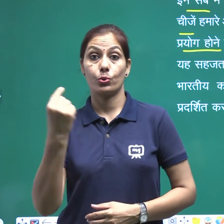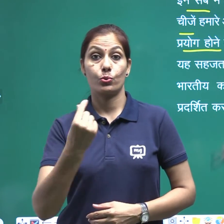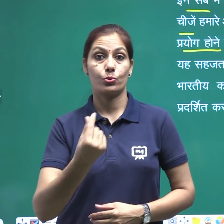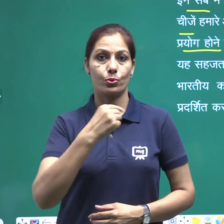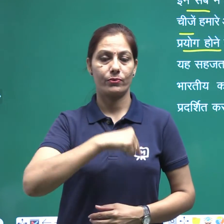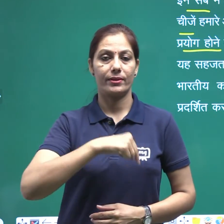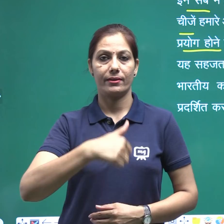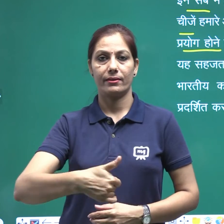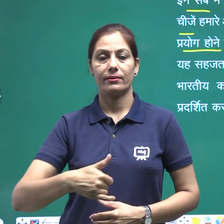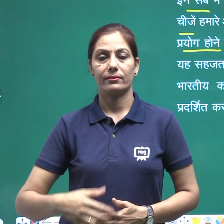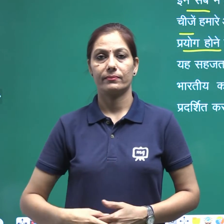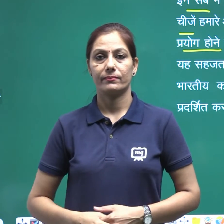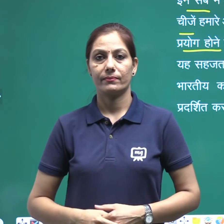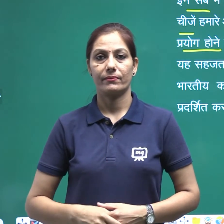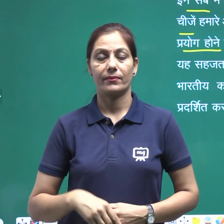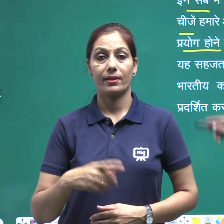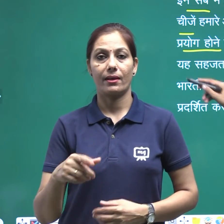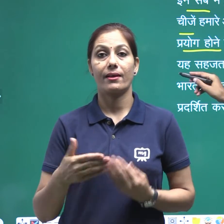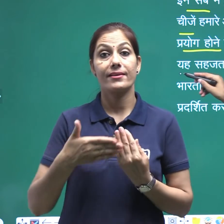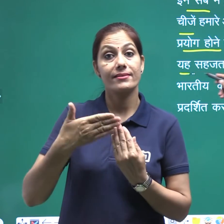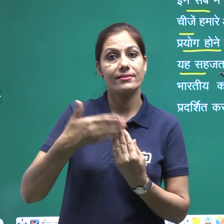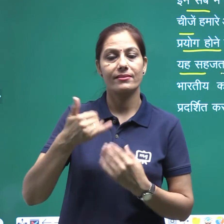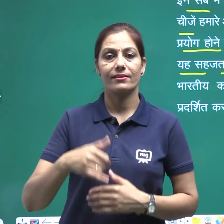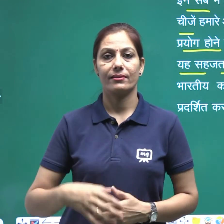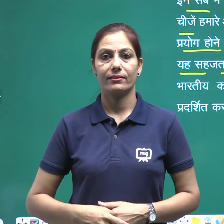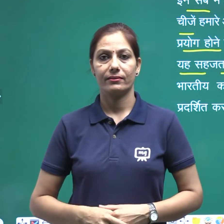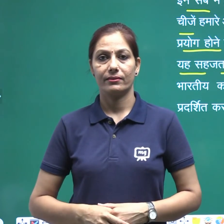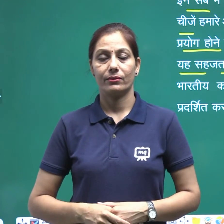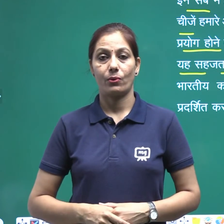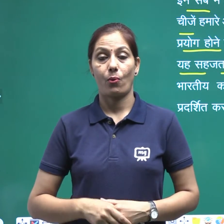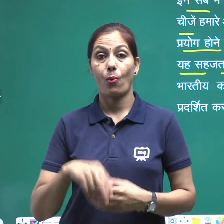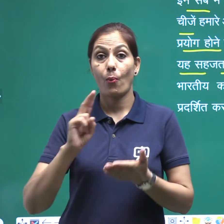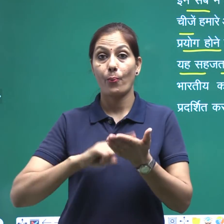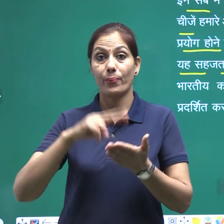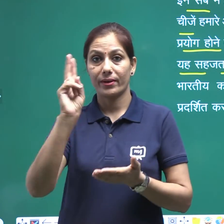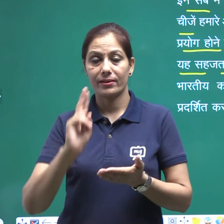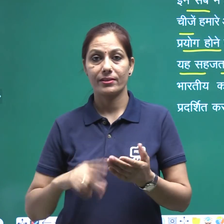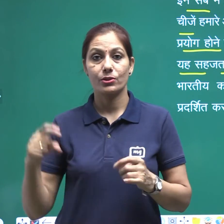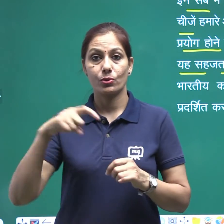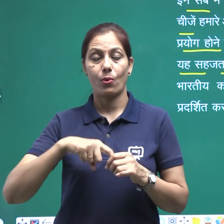है। यह सहजता और प्रकृति से जुड़ाव